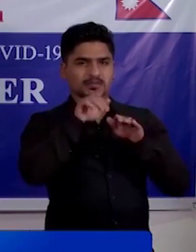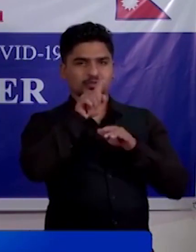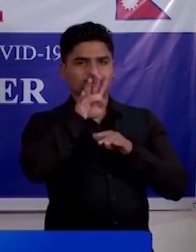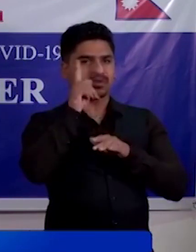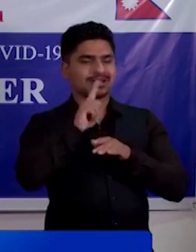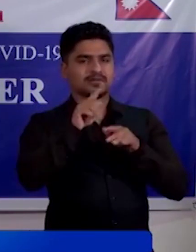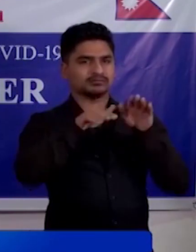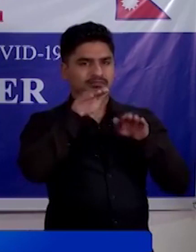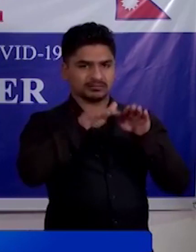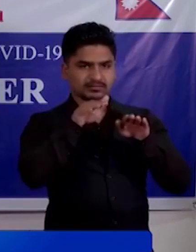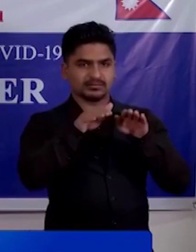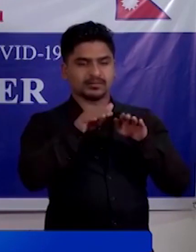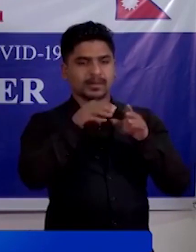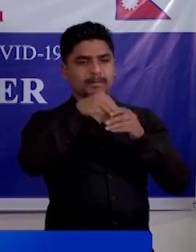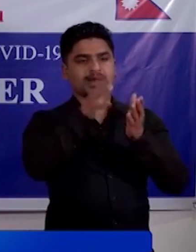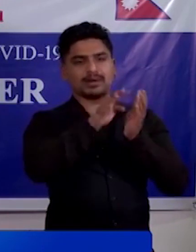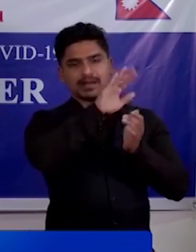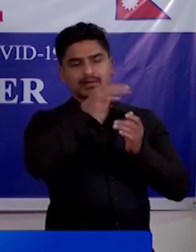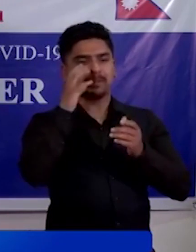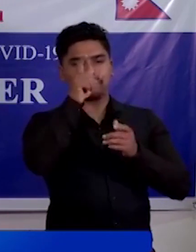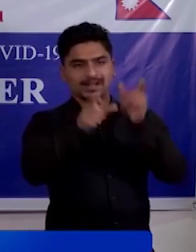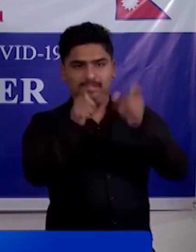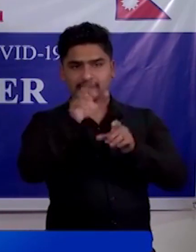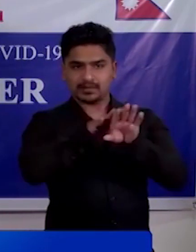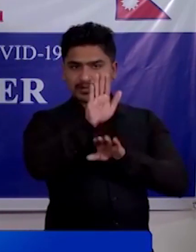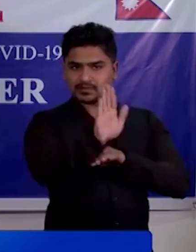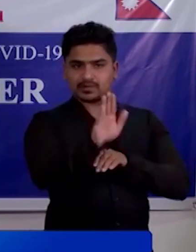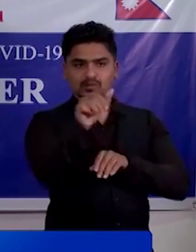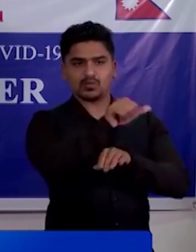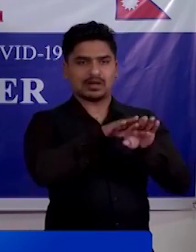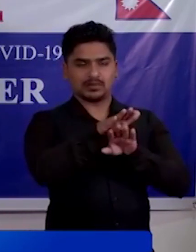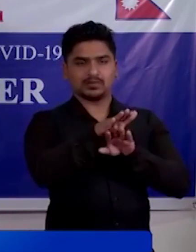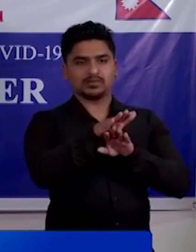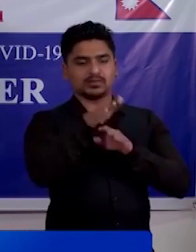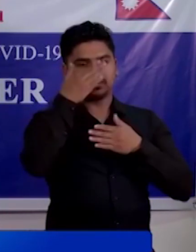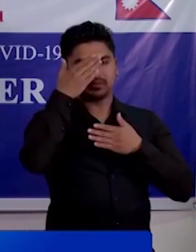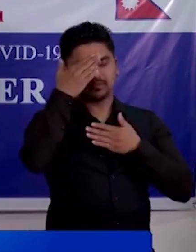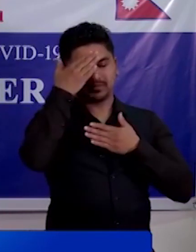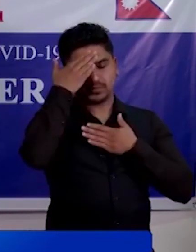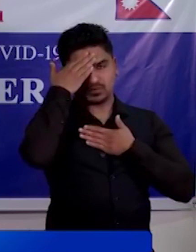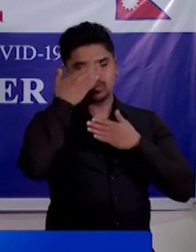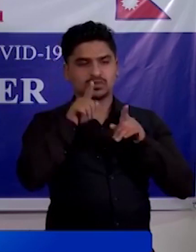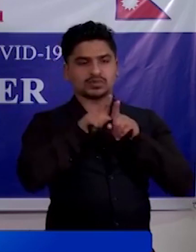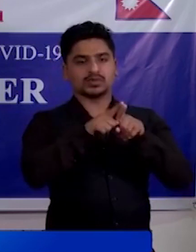14 दिनको हाराहारीमा हामी बाहिरबाट आएका व्यक्तिहरू हुनुहुन्छ, उहाँहरूको अब रोगसँग लड्न सक्ने